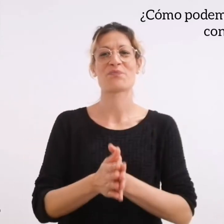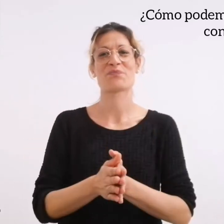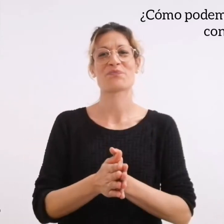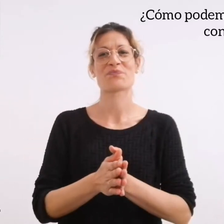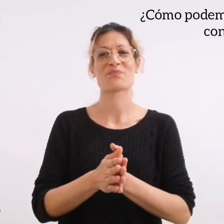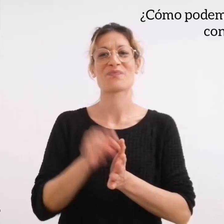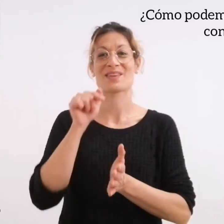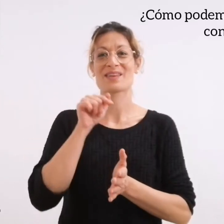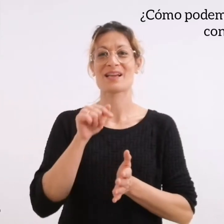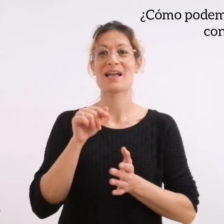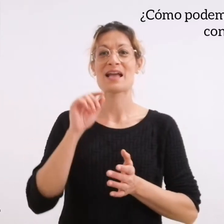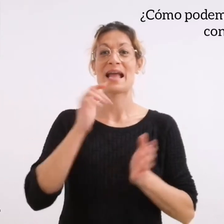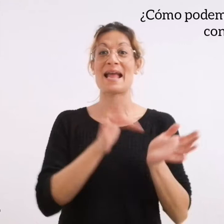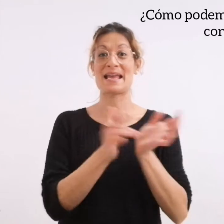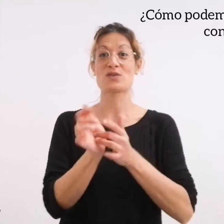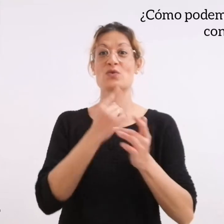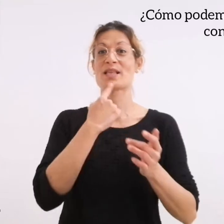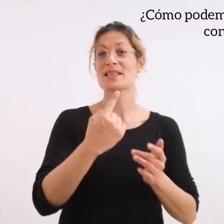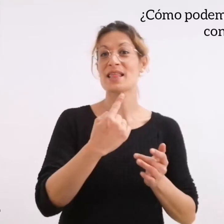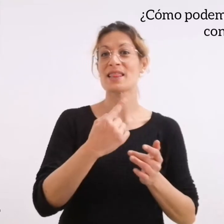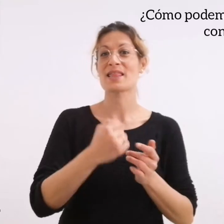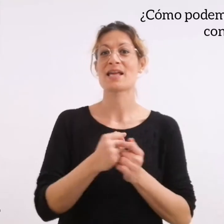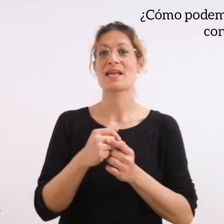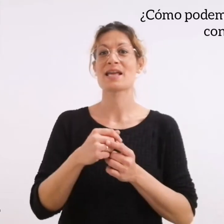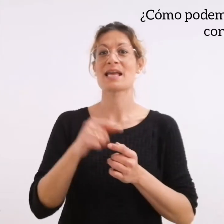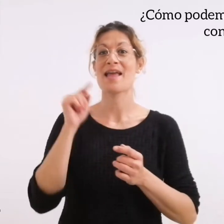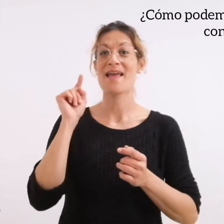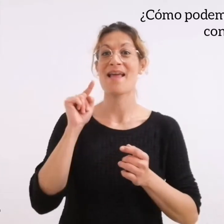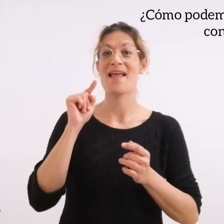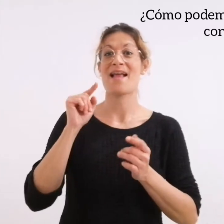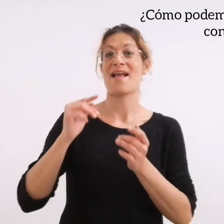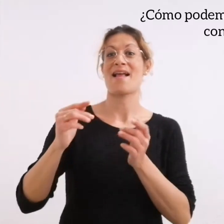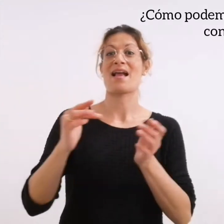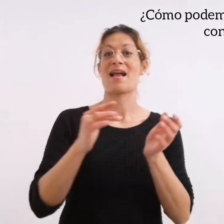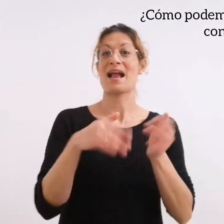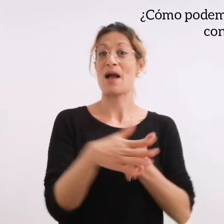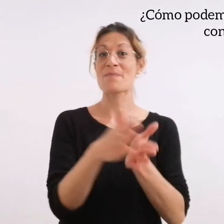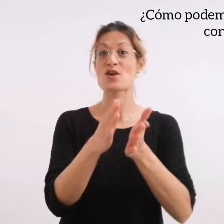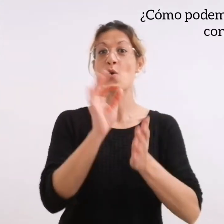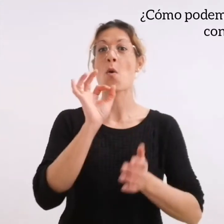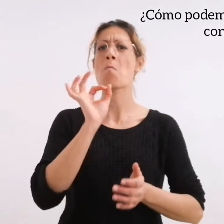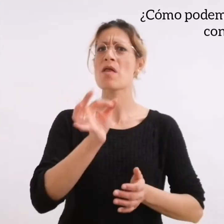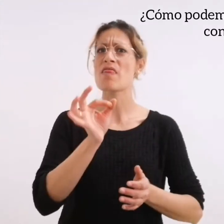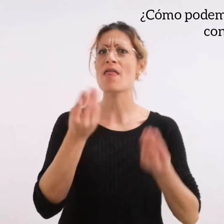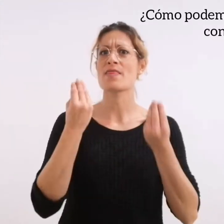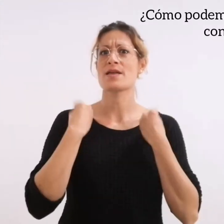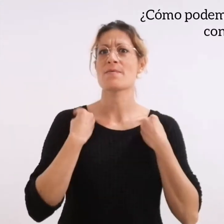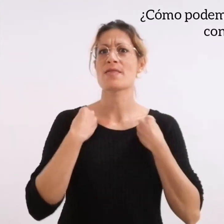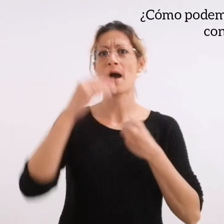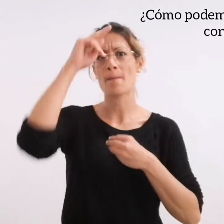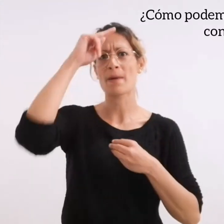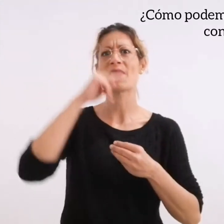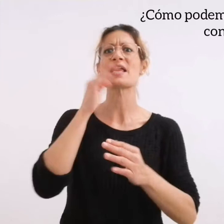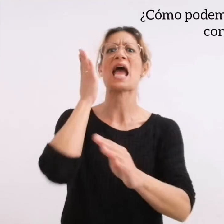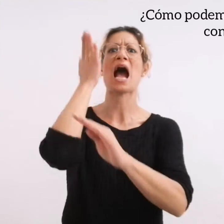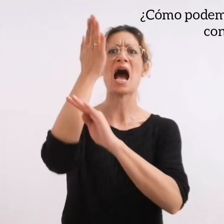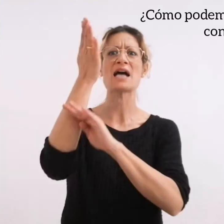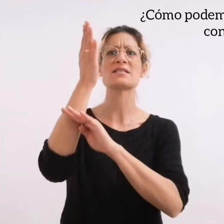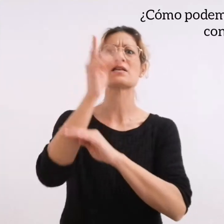Jesús dice: yo soy el camino y la verdad y la vida. Nadie viene al Padre sino por mí. Esto quiere